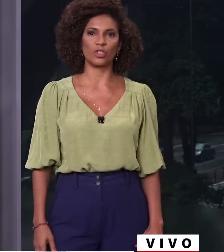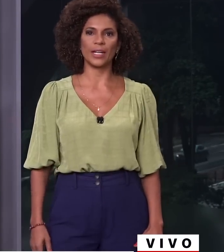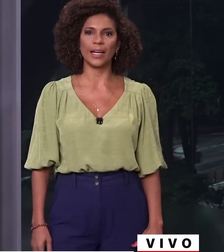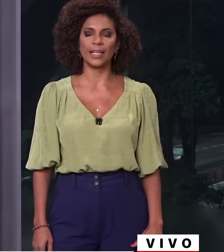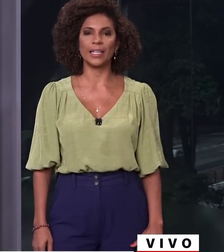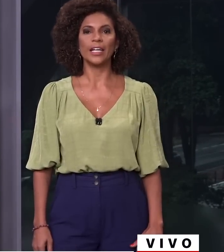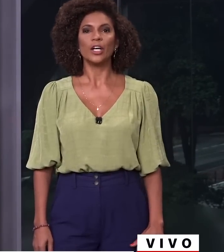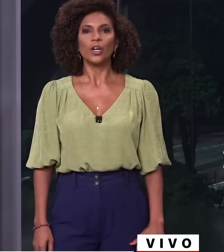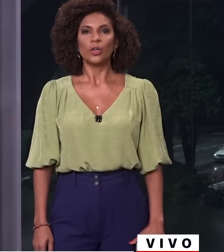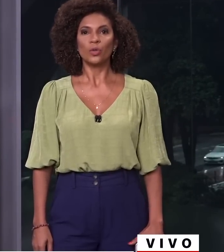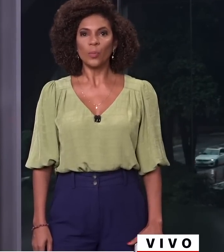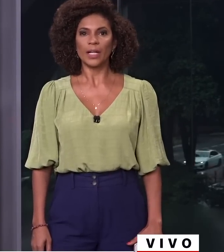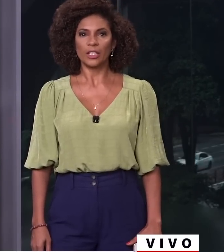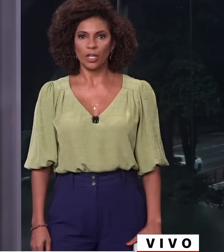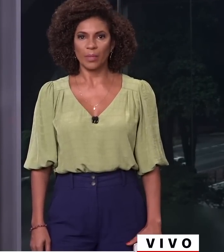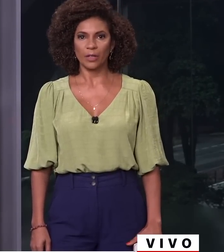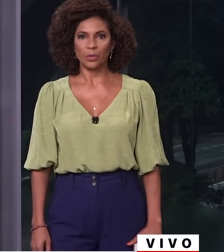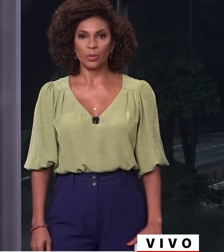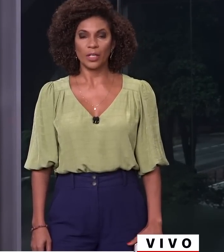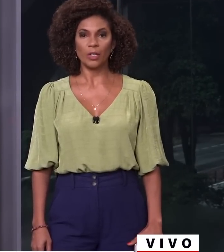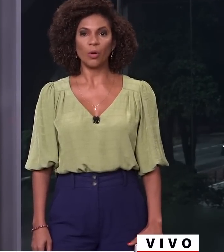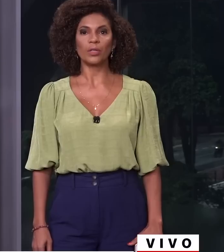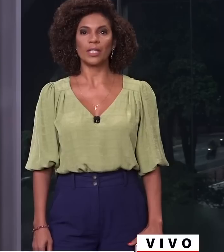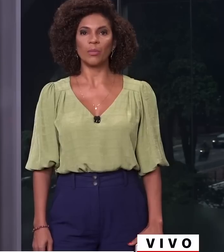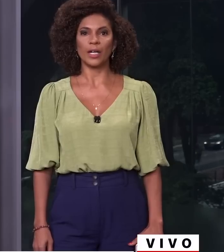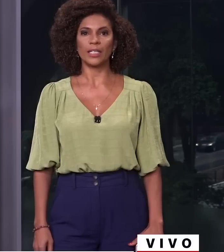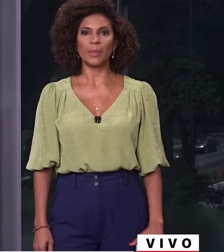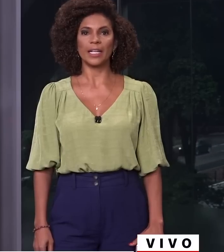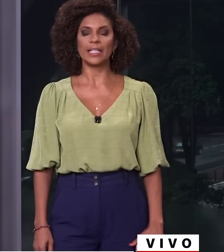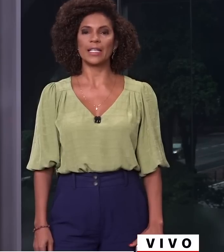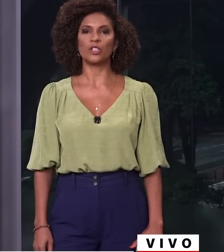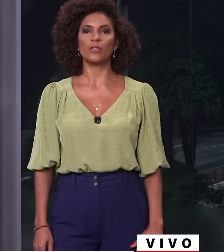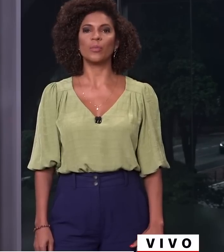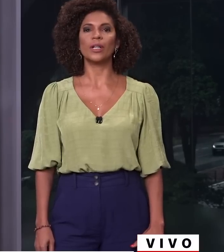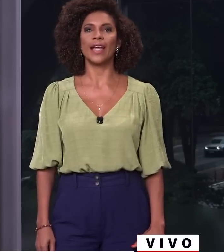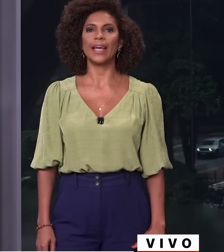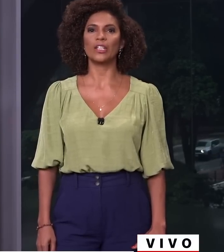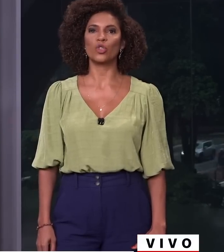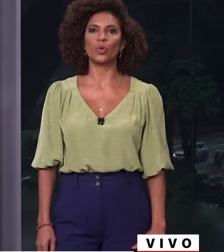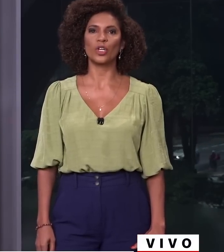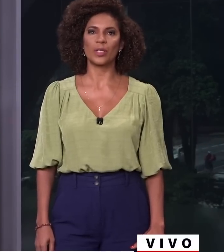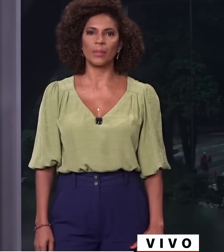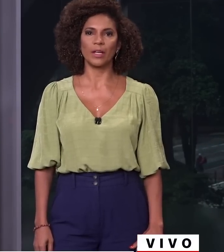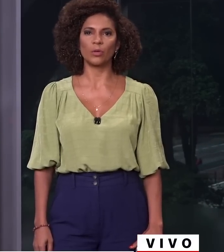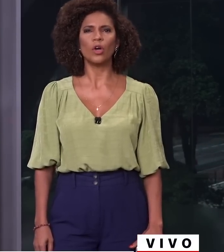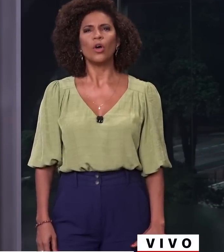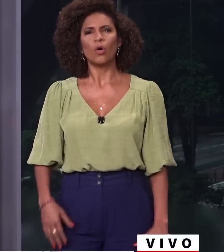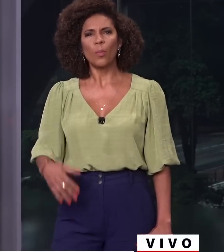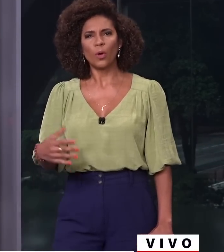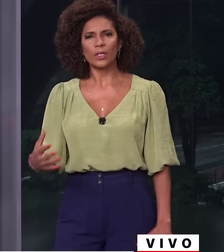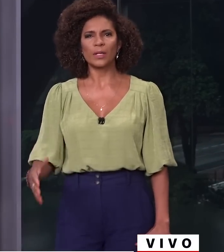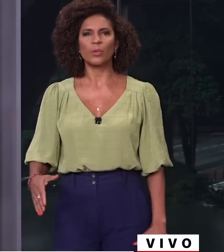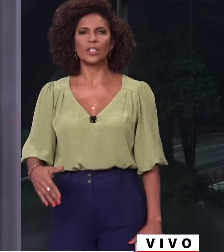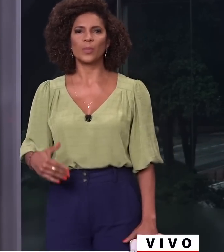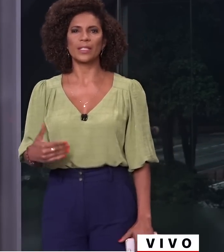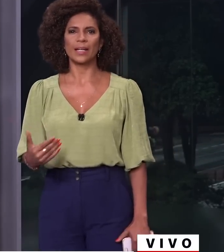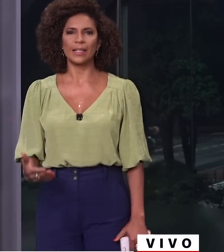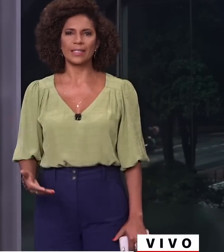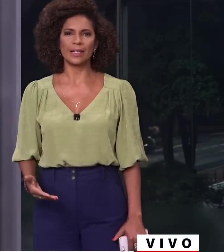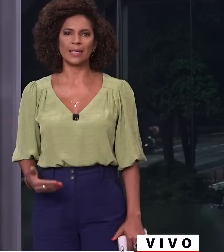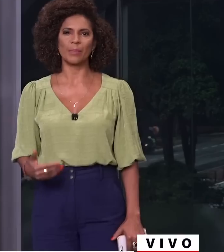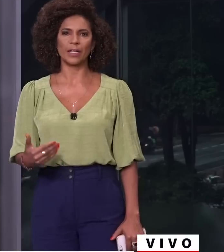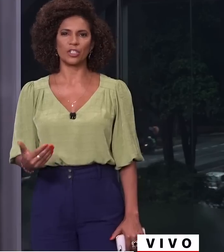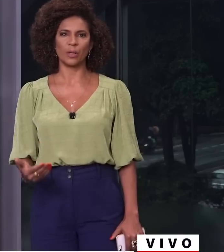e inativos de carreira do planejamento e outra elaborada pela iniciativa mulheres no orçamento composta por